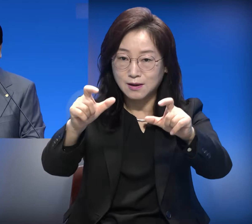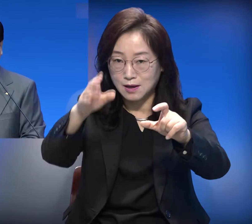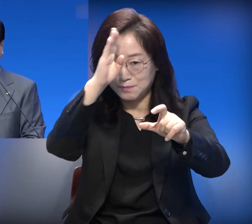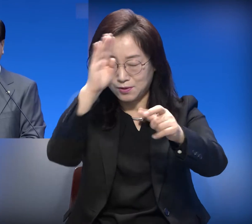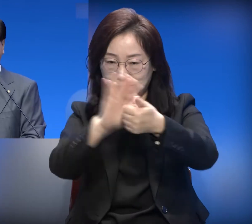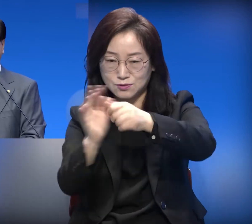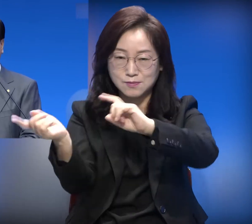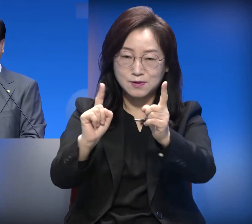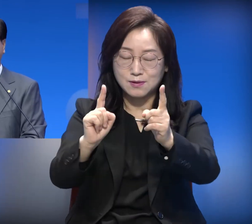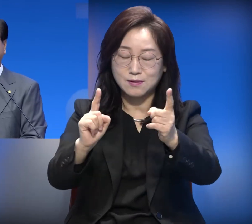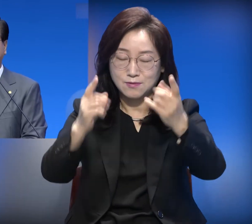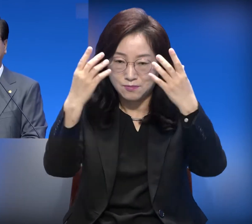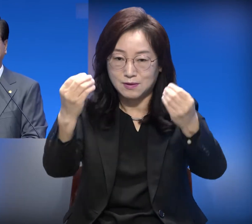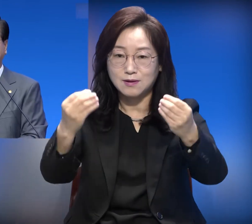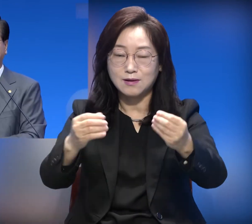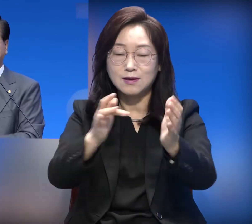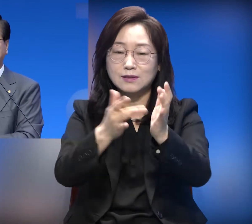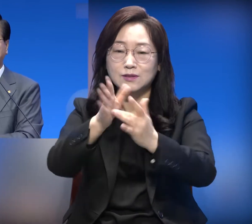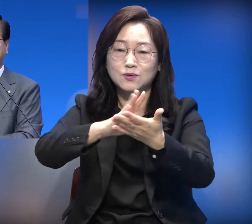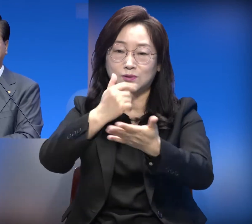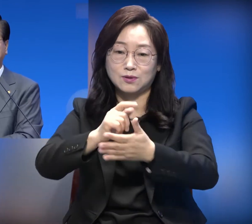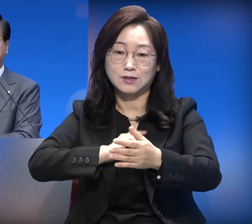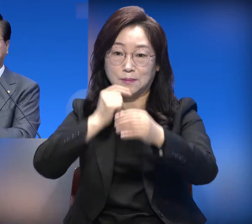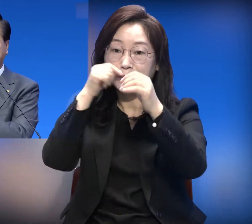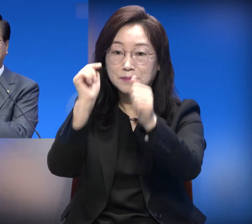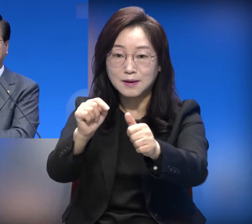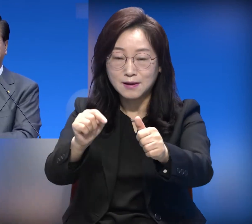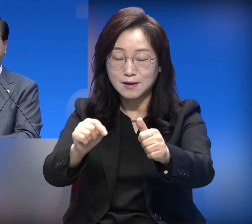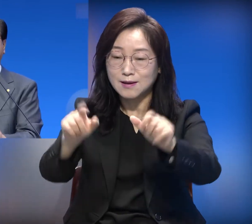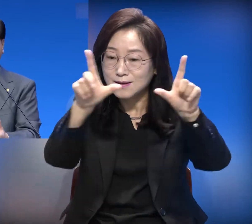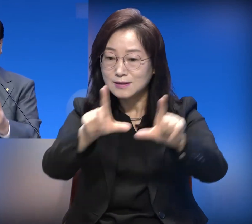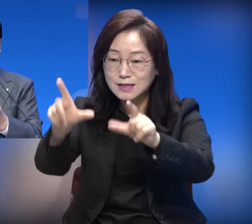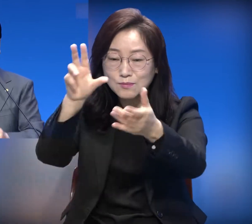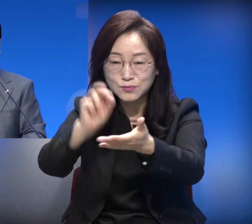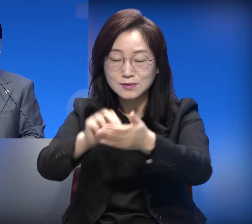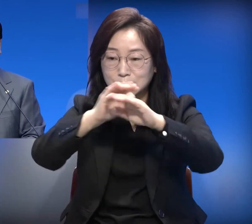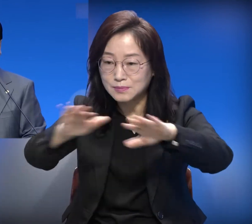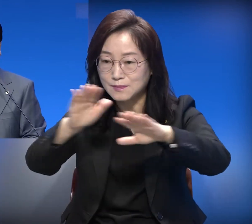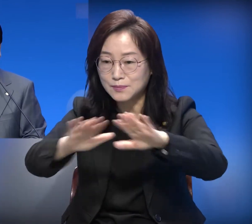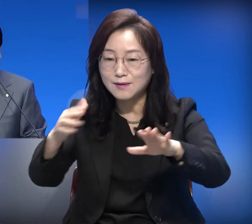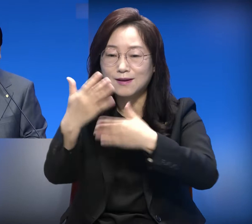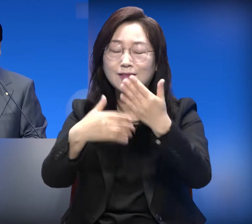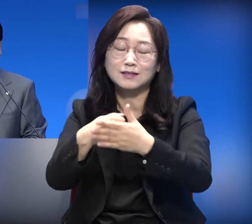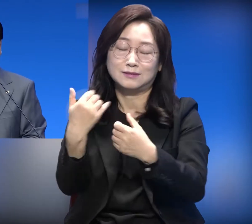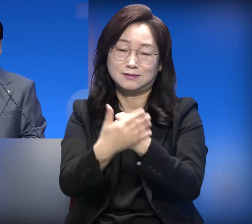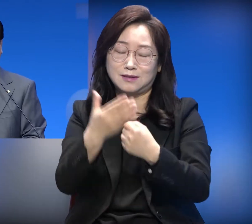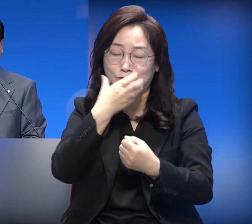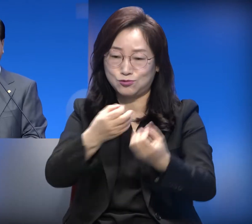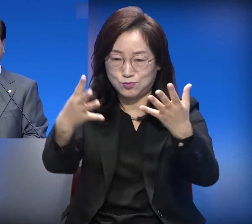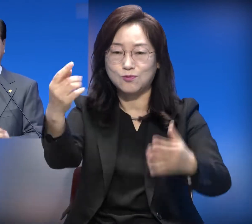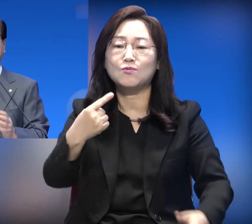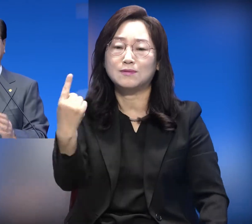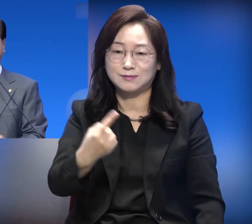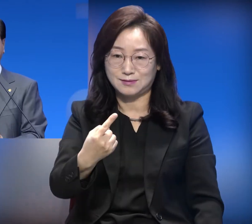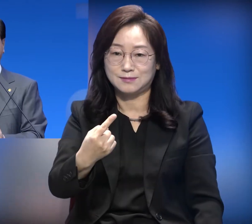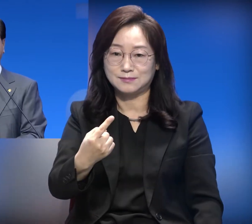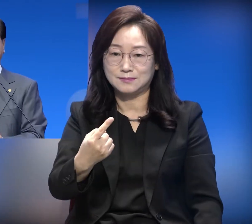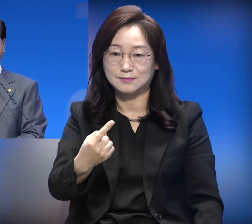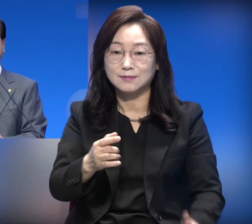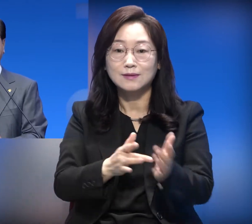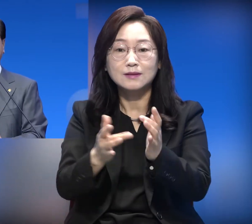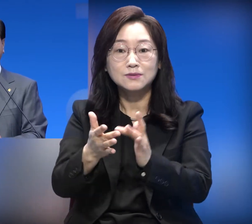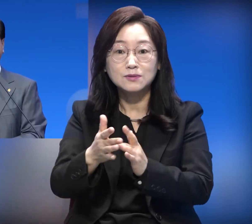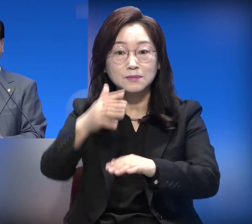되는 것입니다. 예수의 이름으로 외칠 때 우리 삶 가운데 문제 해결되고 하나님의 은혜와 축복이 임하게 되는 것입니다.